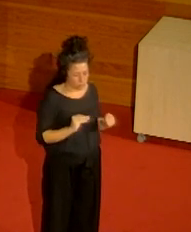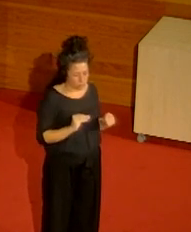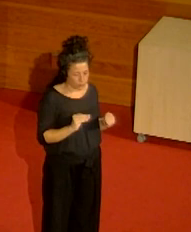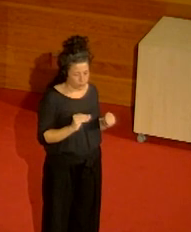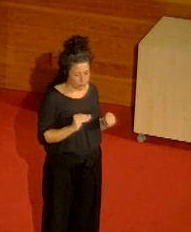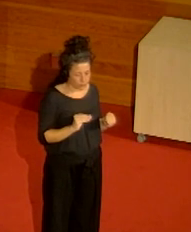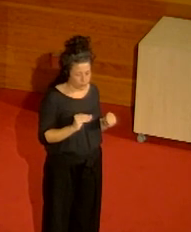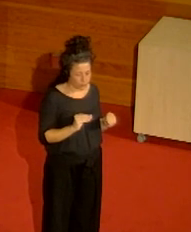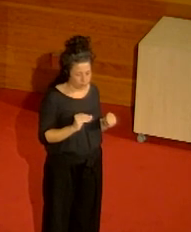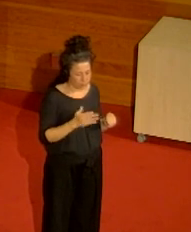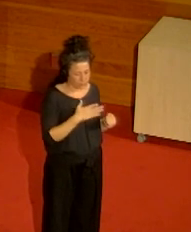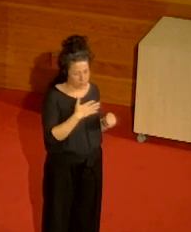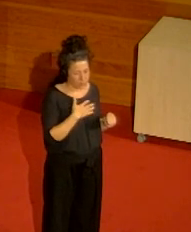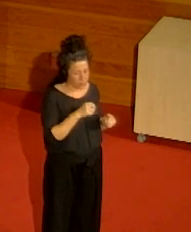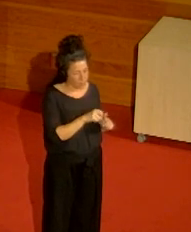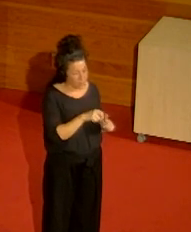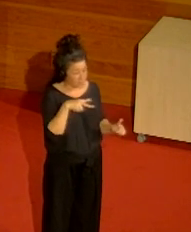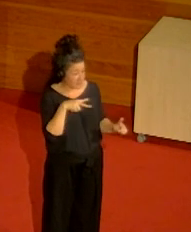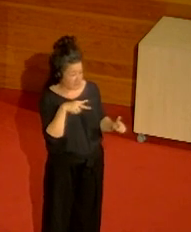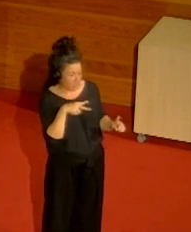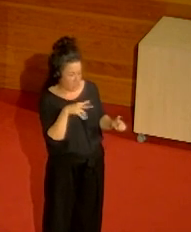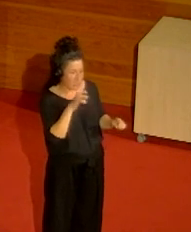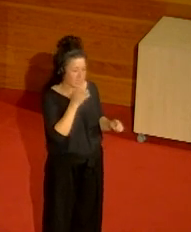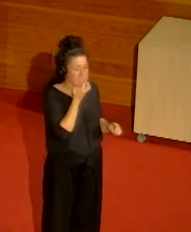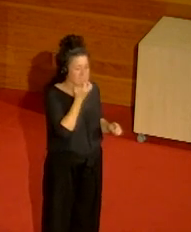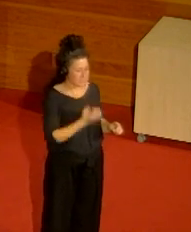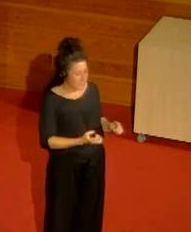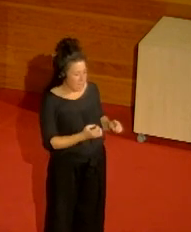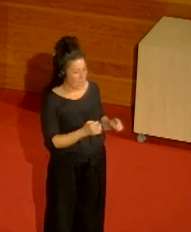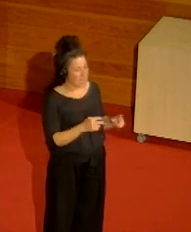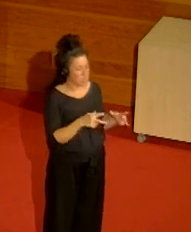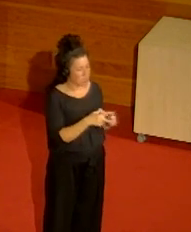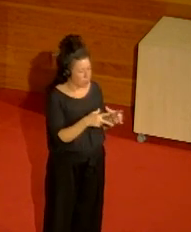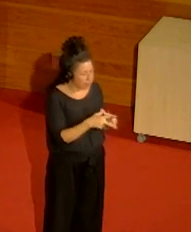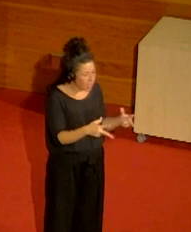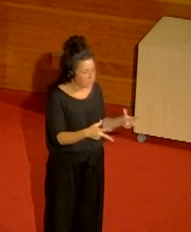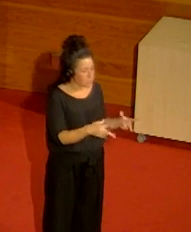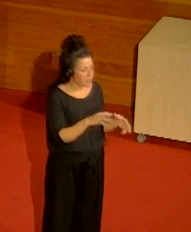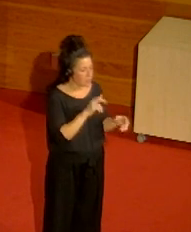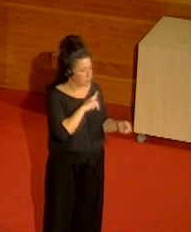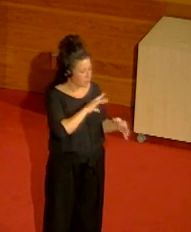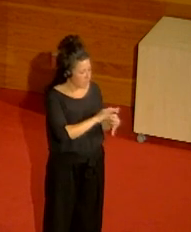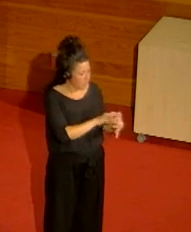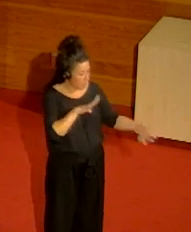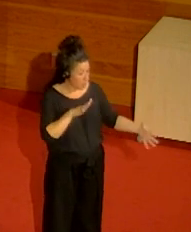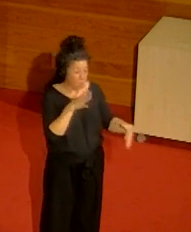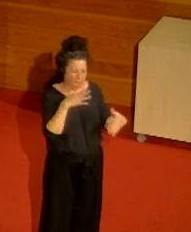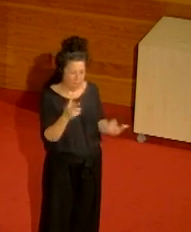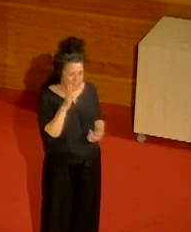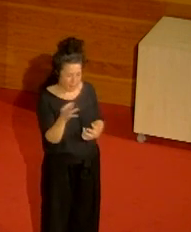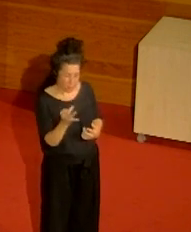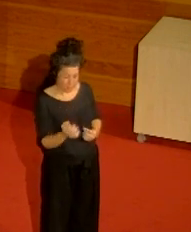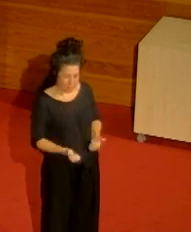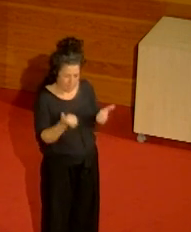un real más socialista y laico del principio Pues ahora vemos que el Israel y medio es cada vez más religioso y con una visión